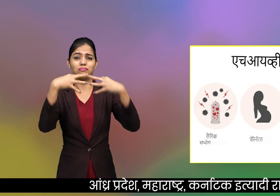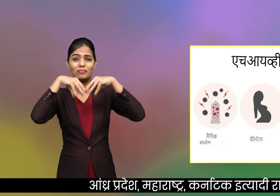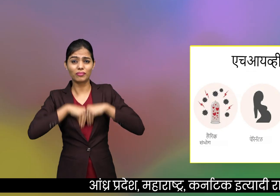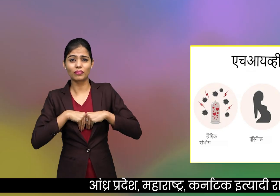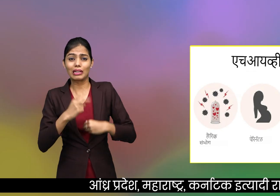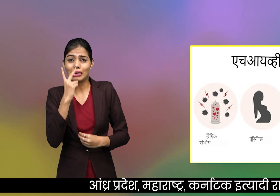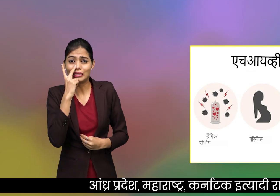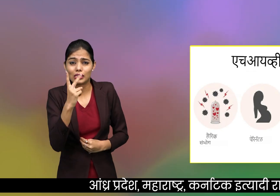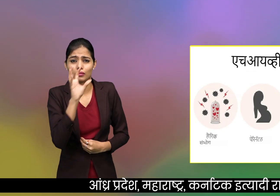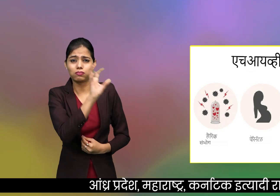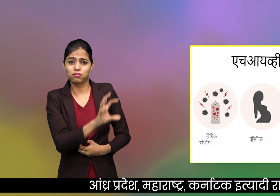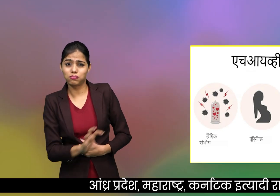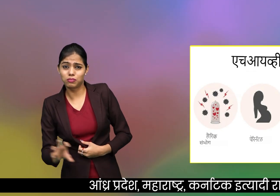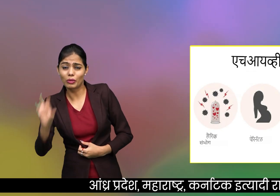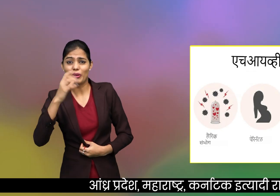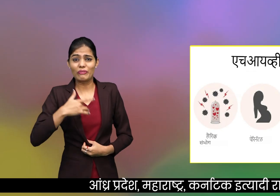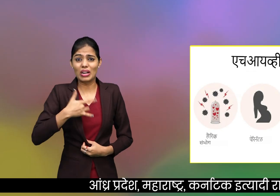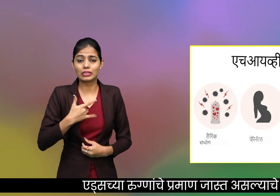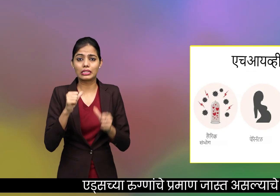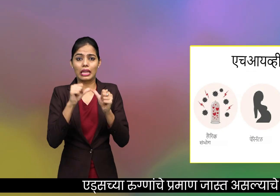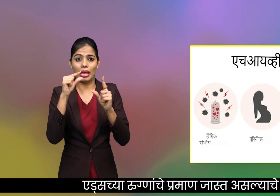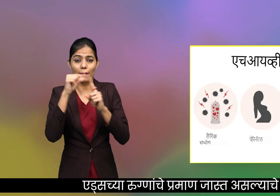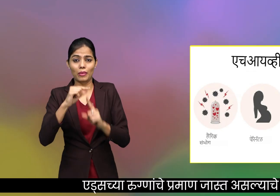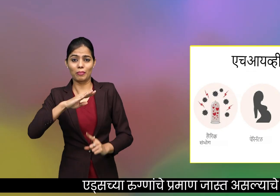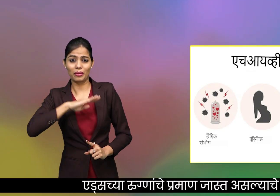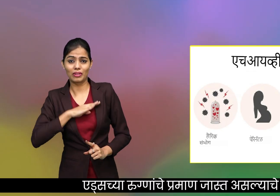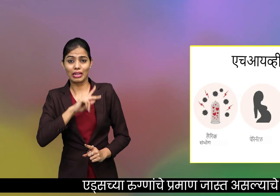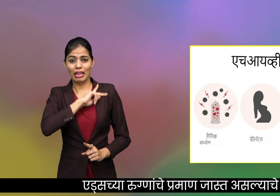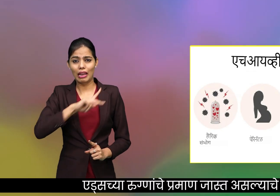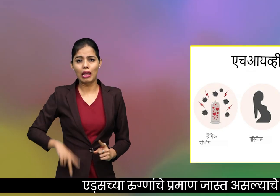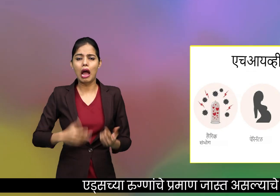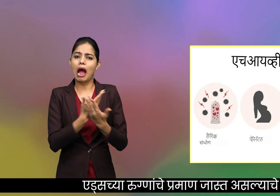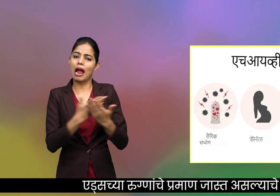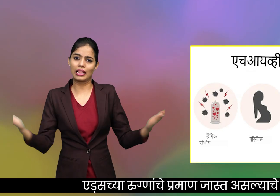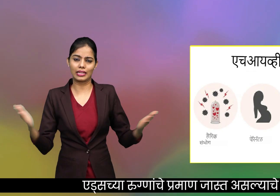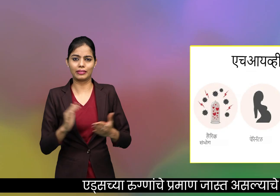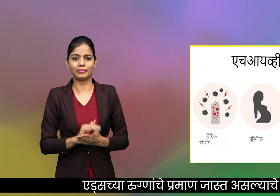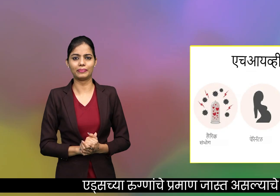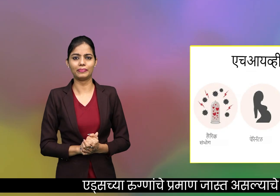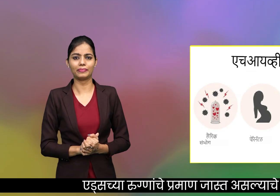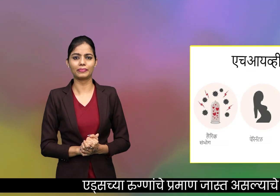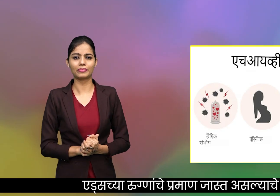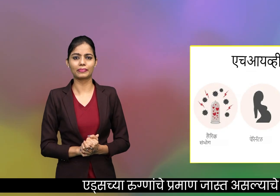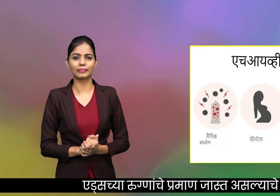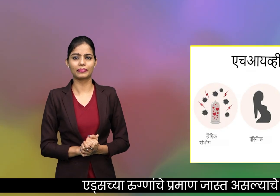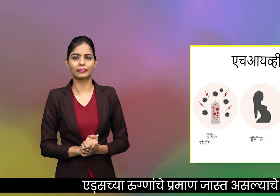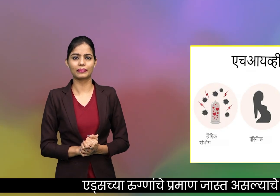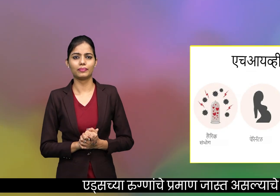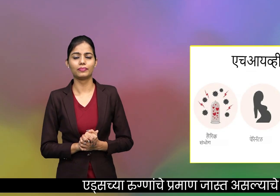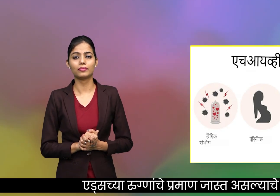कर्नाटक इत्यादी राज्यांमध्ये एड्सच्या रुग्णांचे प्रमाण जास्त असल्याचे दिसून येते.